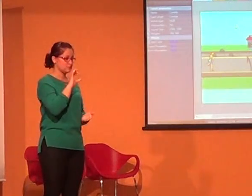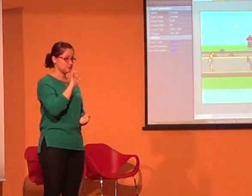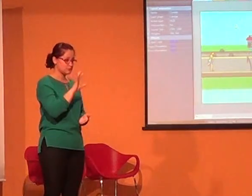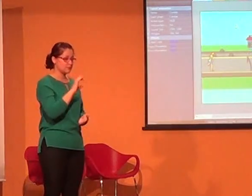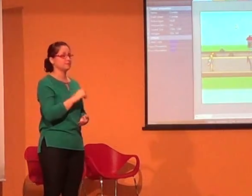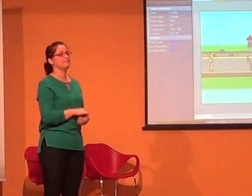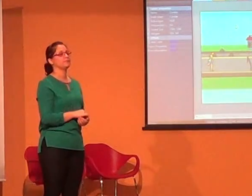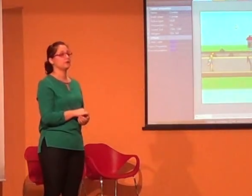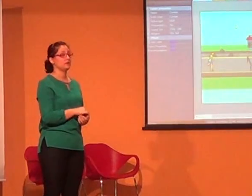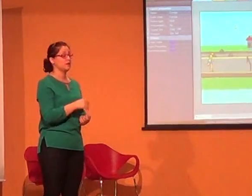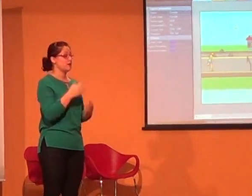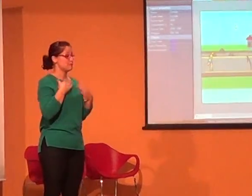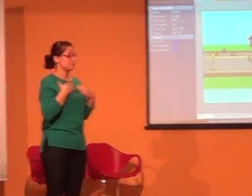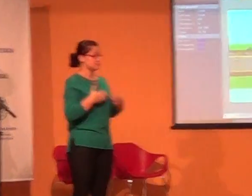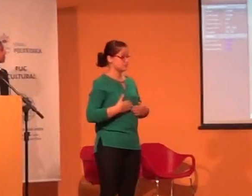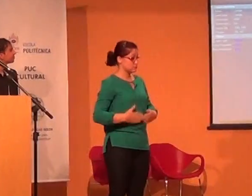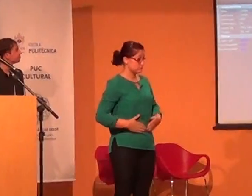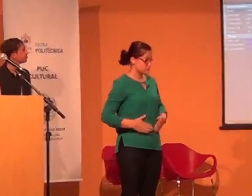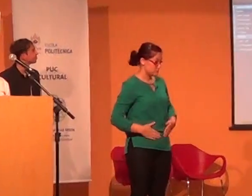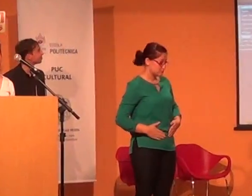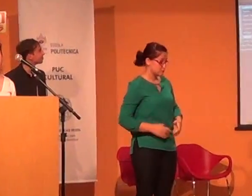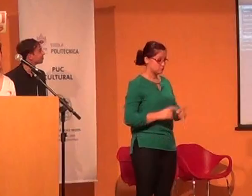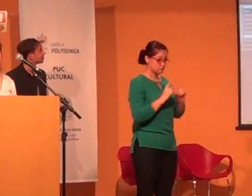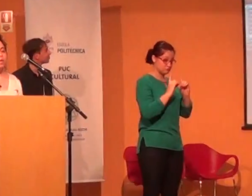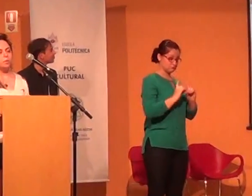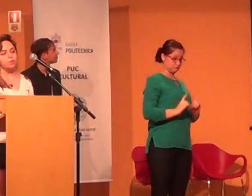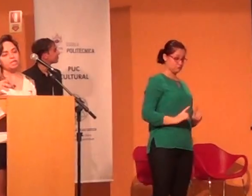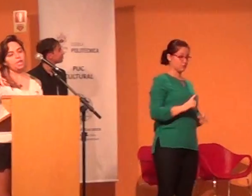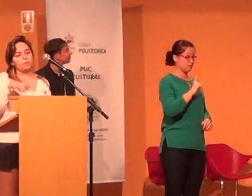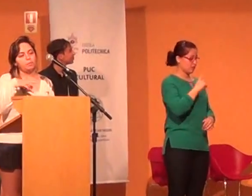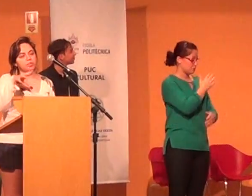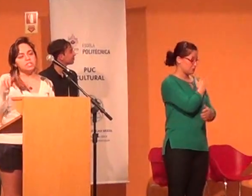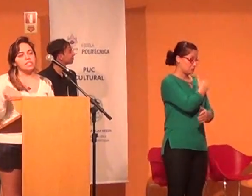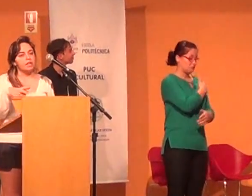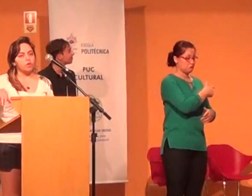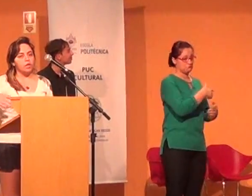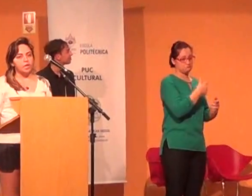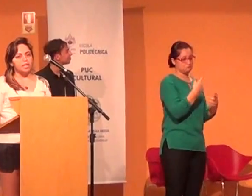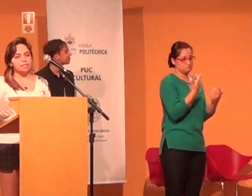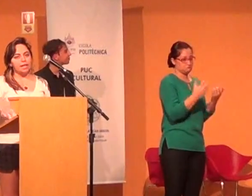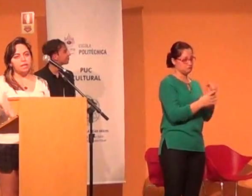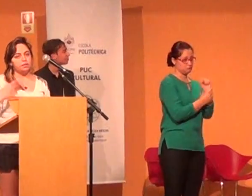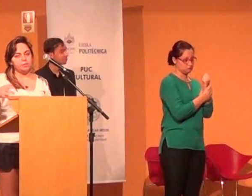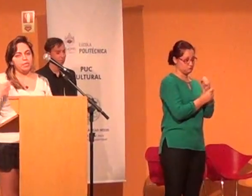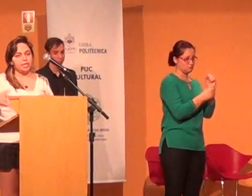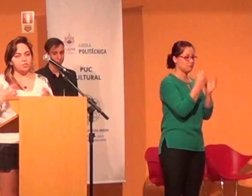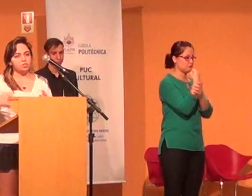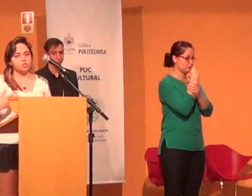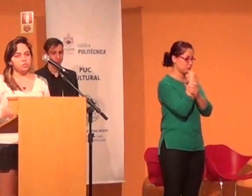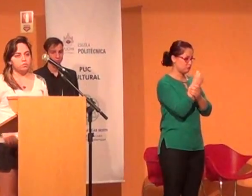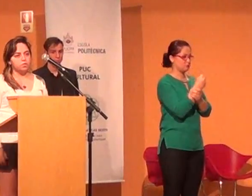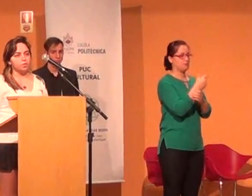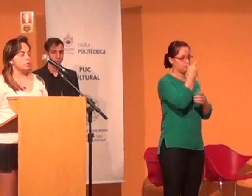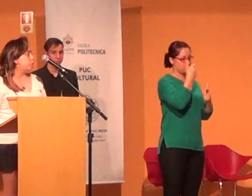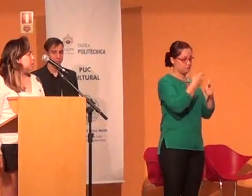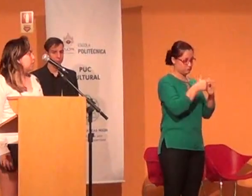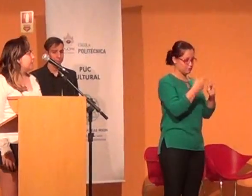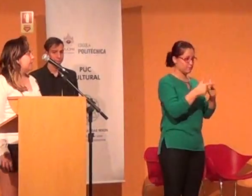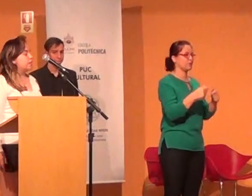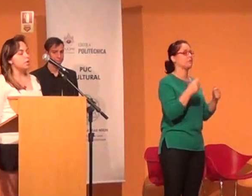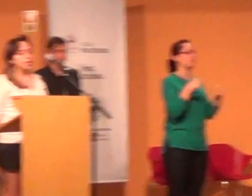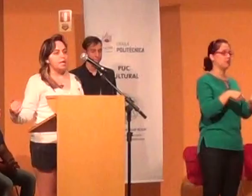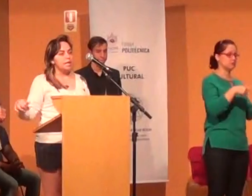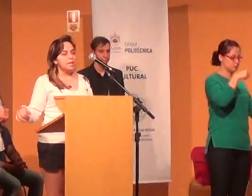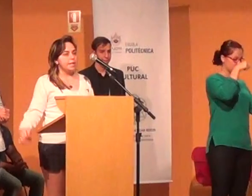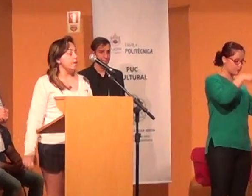baixa mobilidade não importa se ela consegue ou não clicar, porque ela pode clicar em qualquer lugar da tela, independente de quantos toques ela